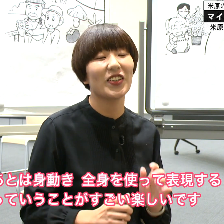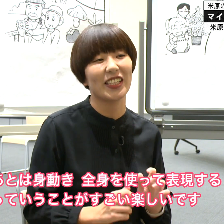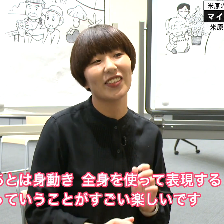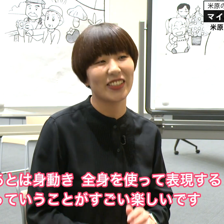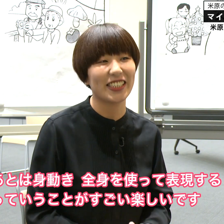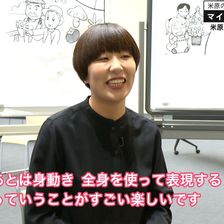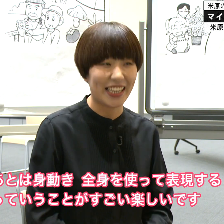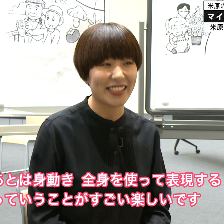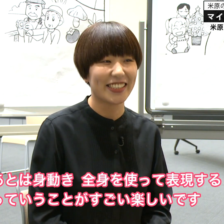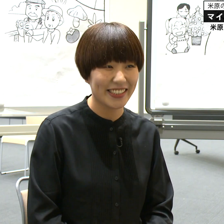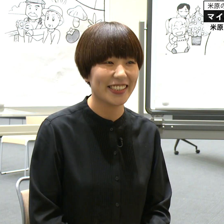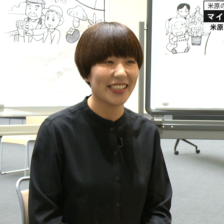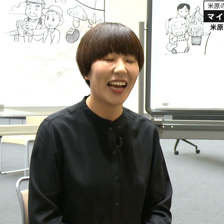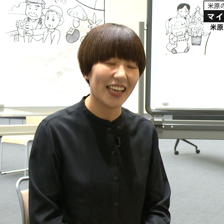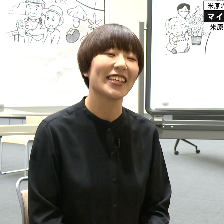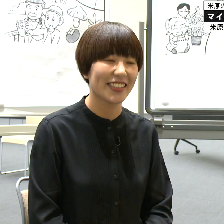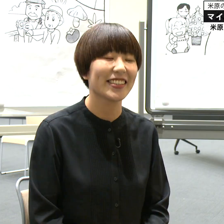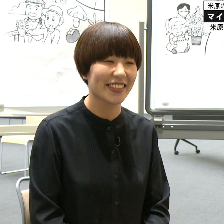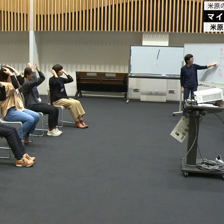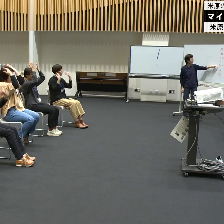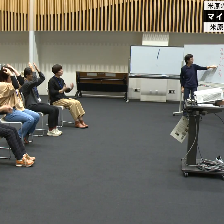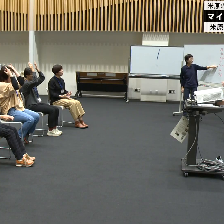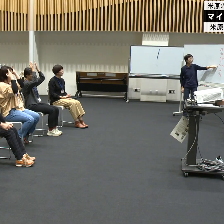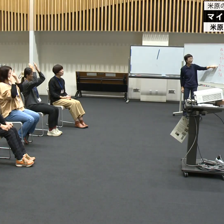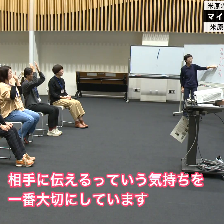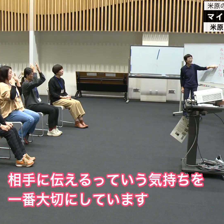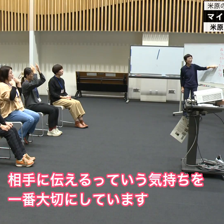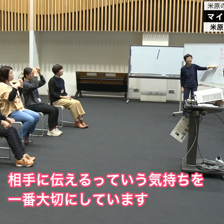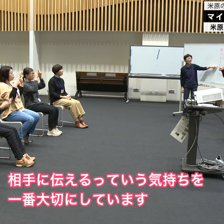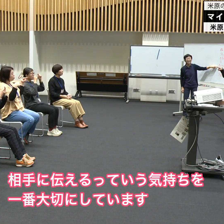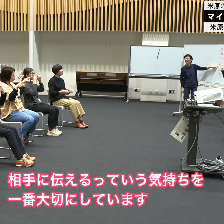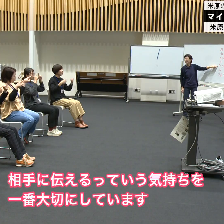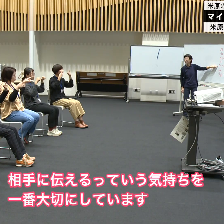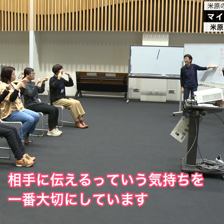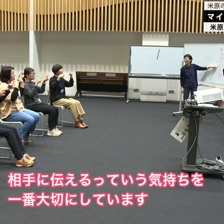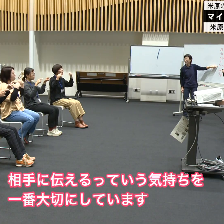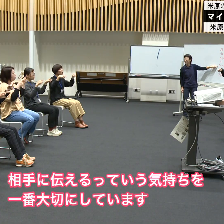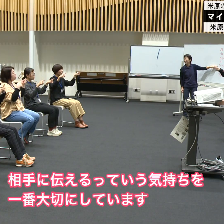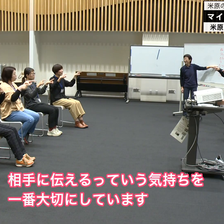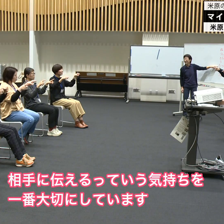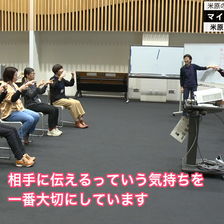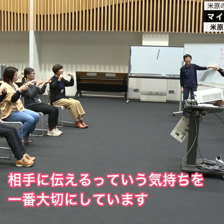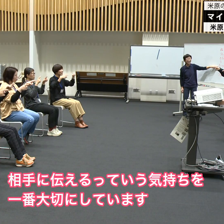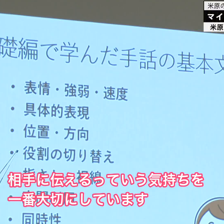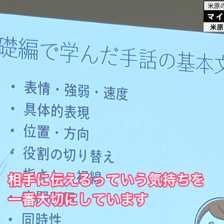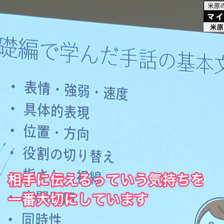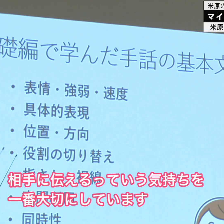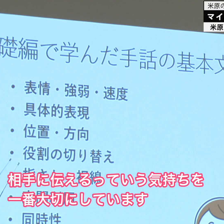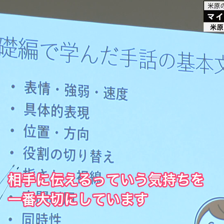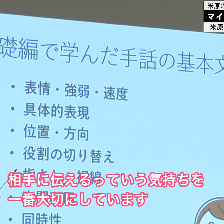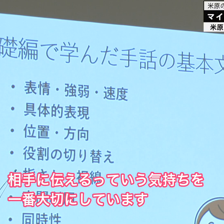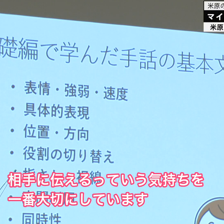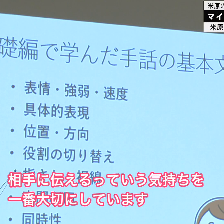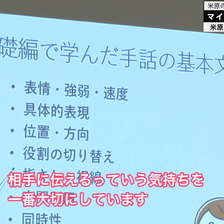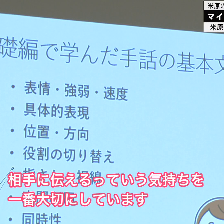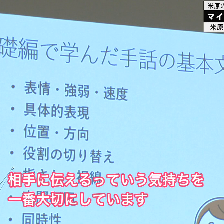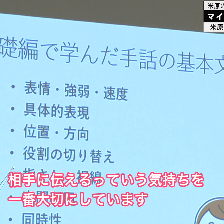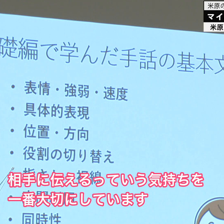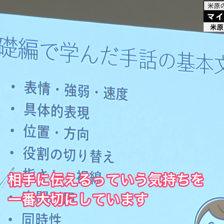楽しいです。相手に伝えるっていう気持ちを一番大切にしています。顔